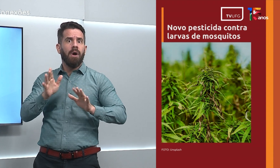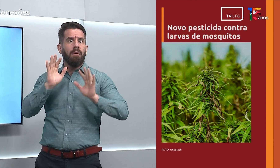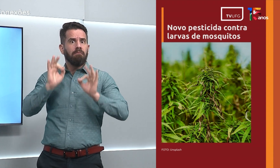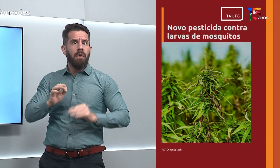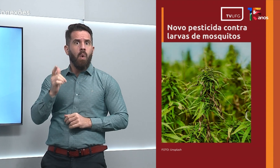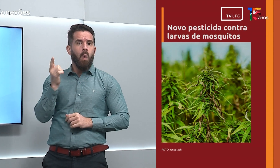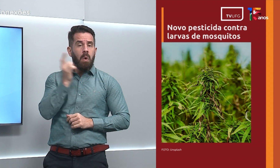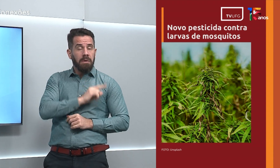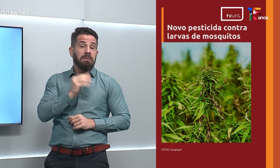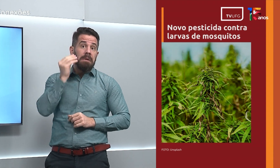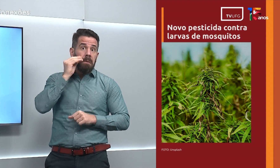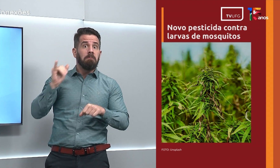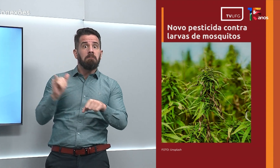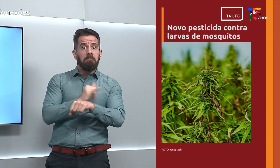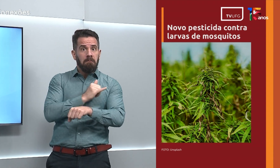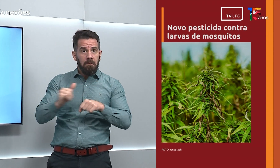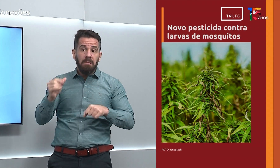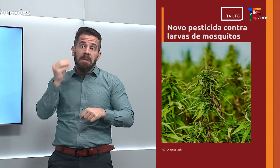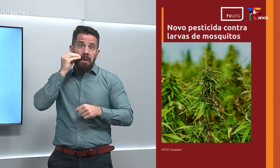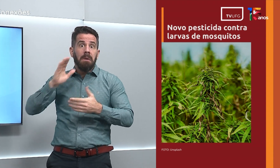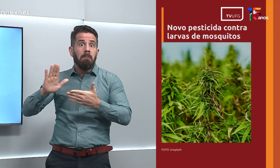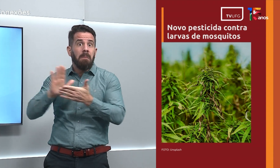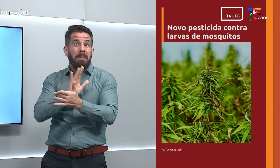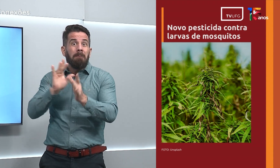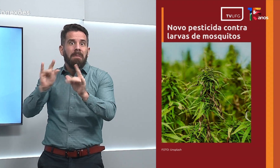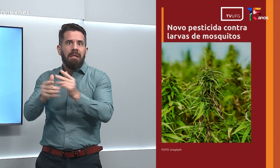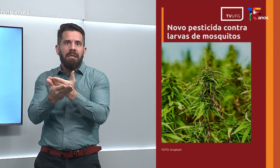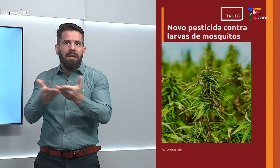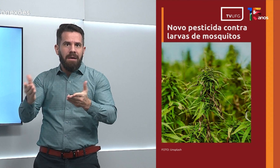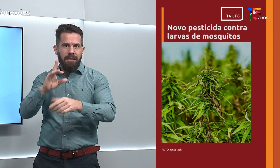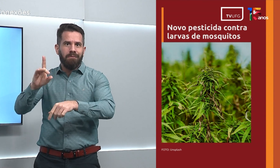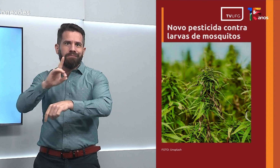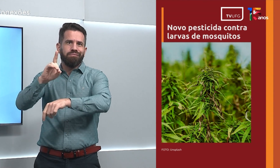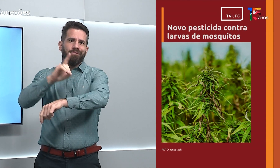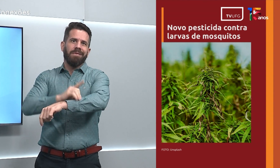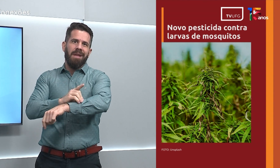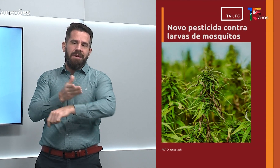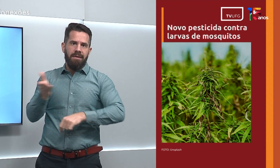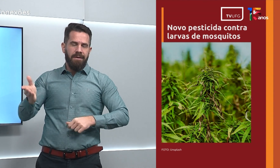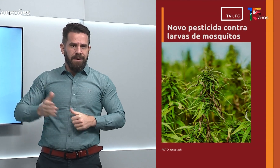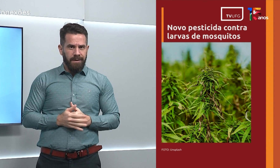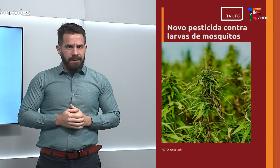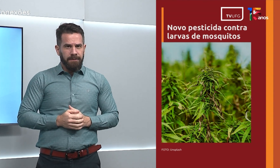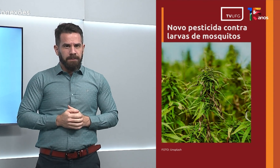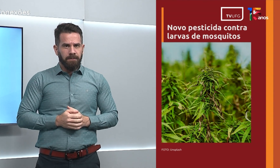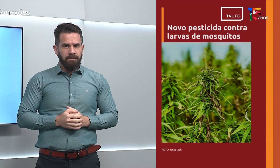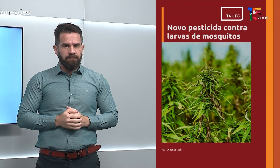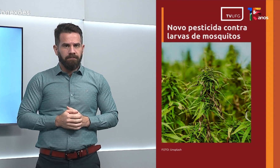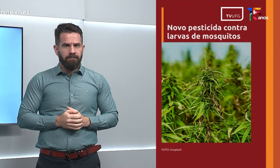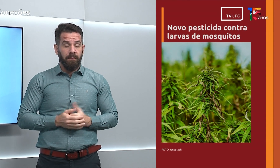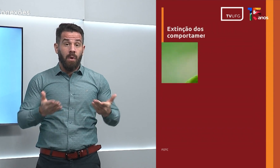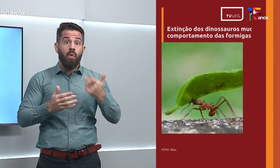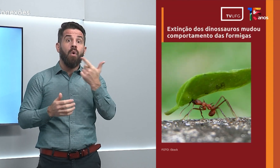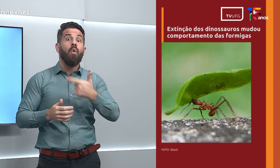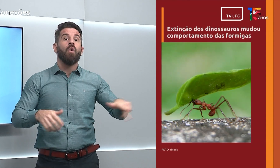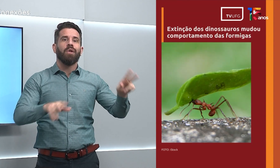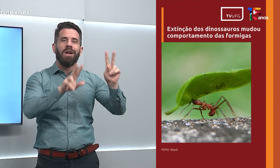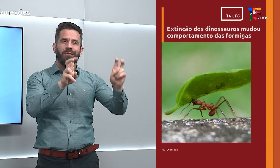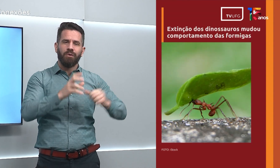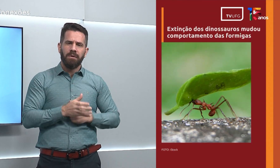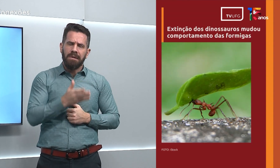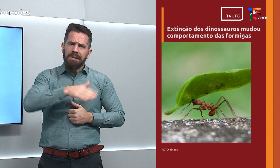Os pesquisadores selecionaram 2 grupos de mosquitos. Um grupo comum e outro com alta resistência